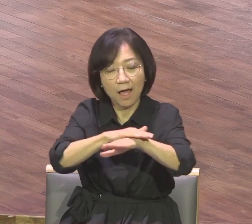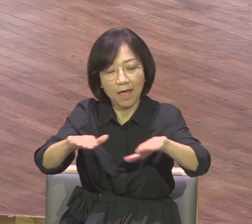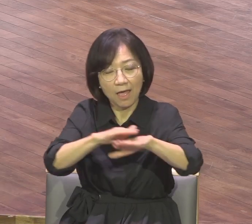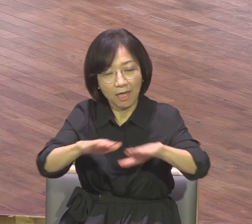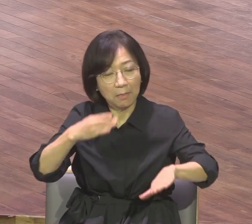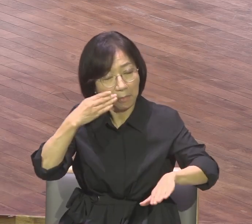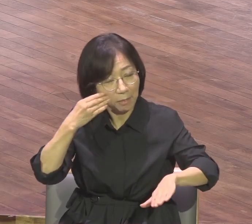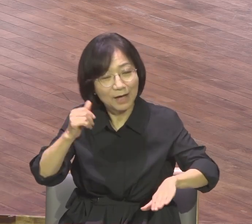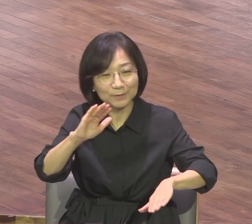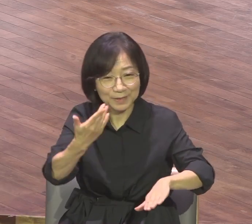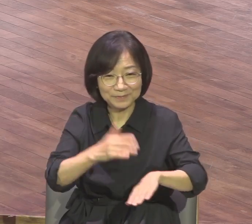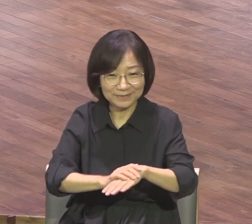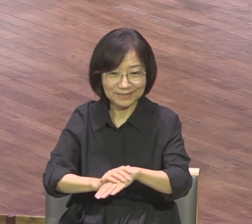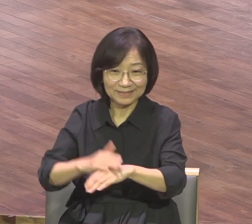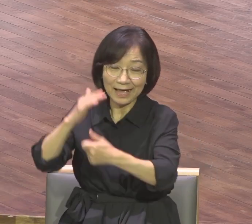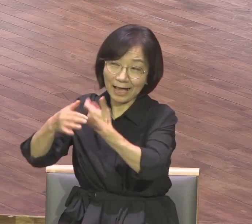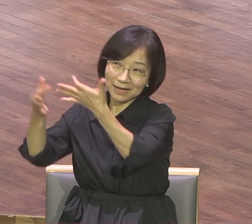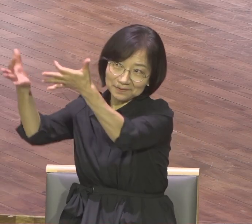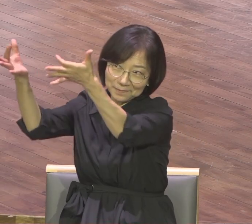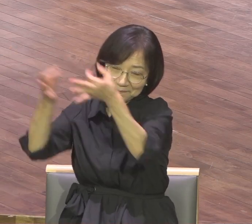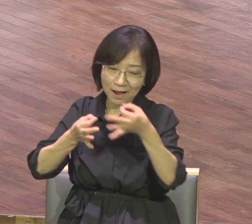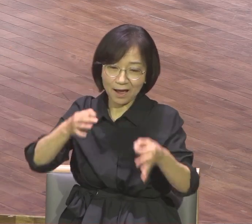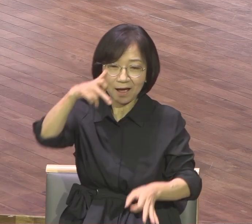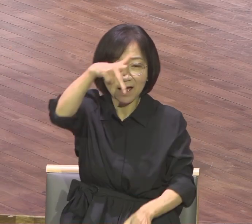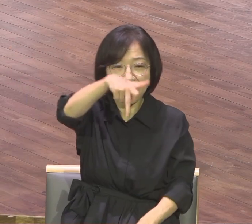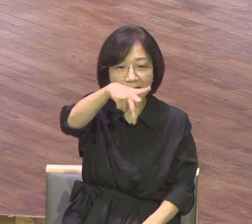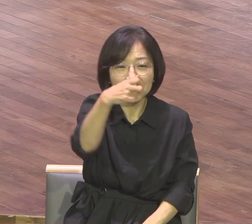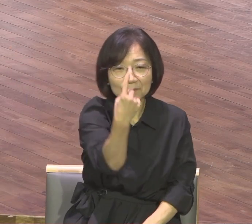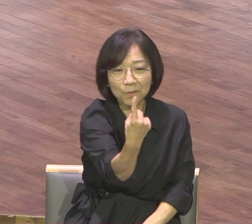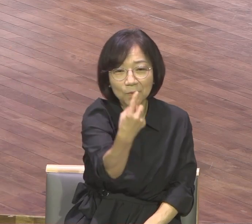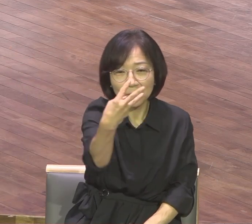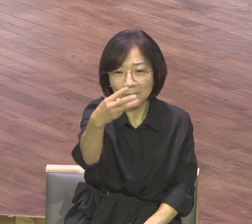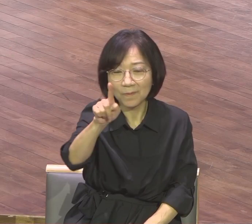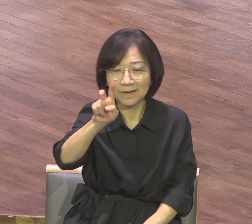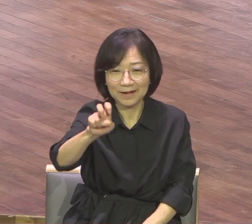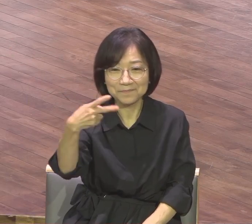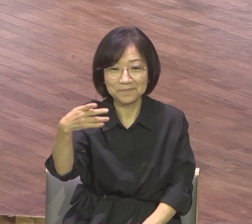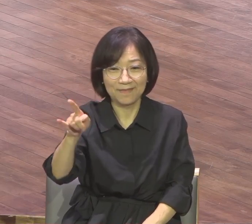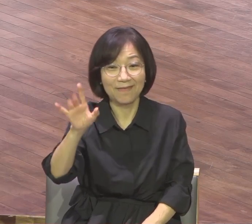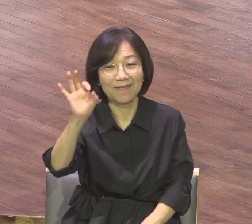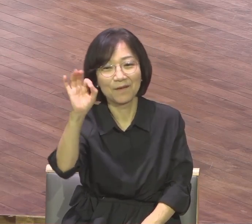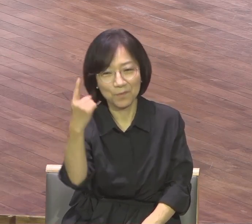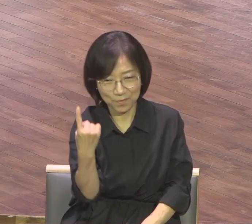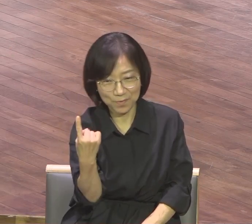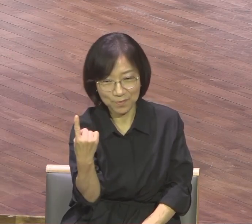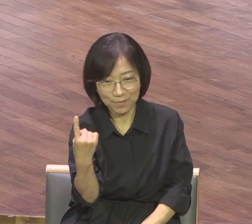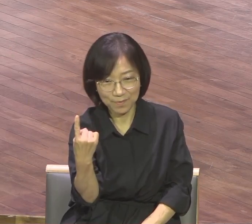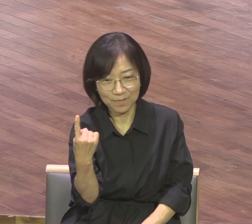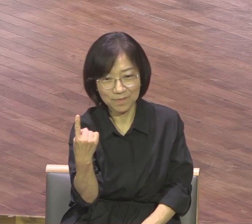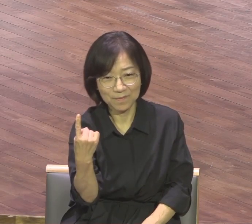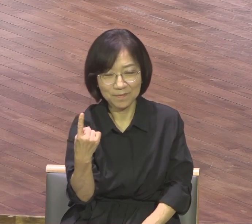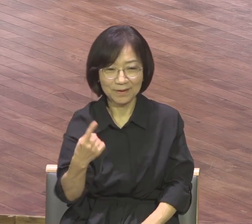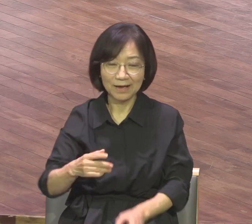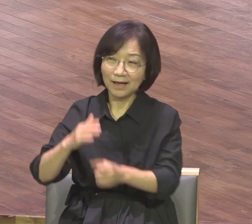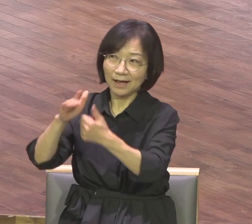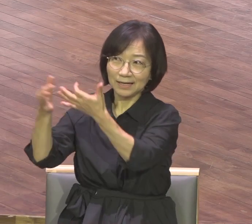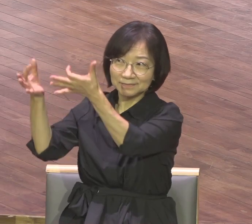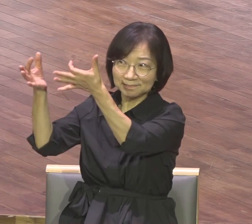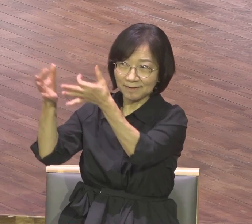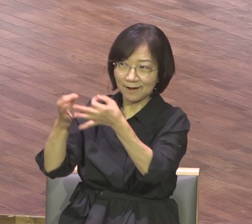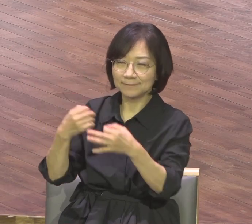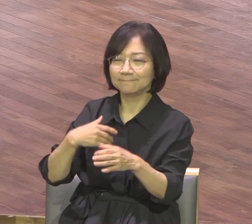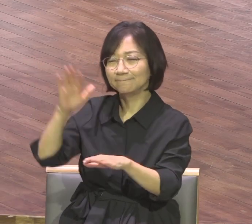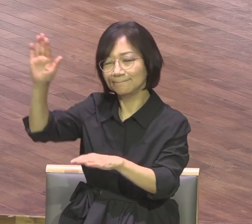코람데오 그런 영적 자세가 신앙생활의 제일 중요한 기본이에요. 하나님 앞에서 기도하고